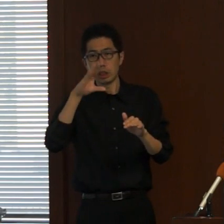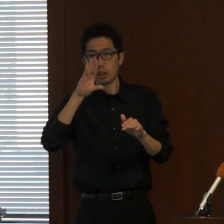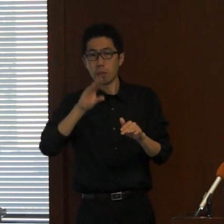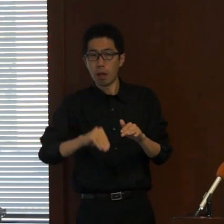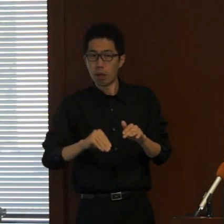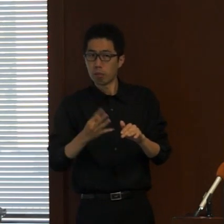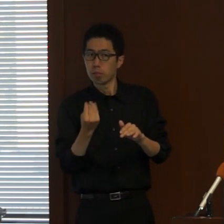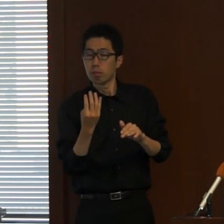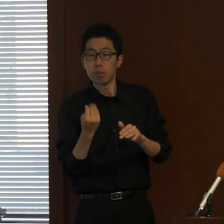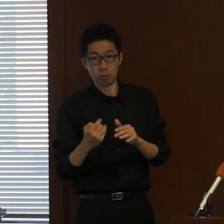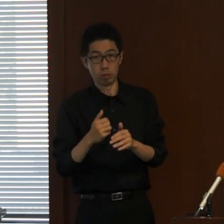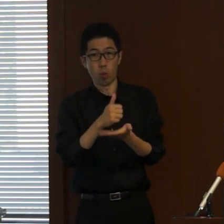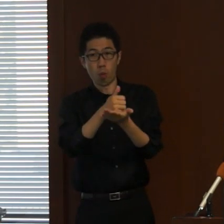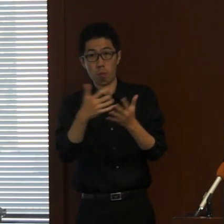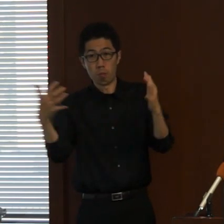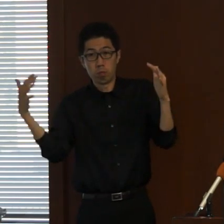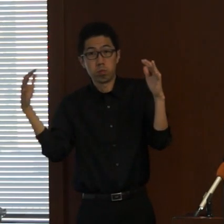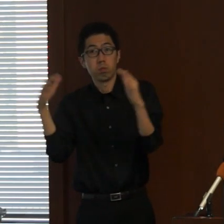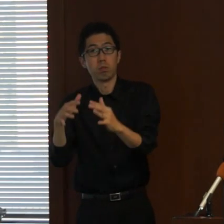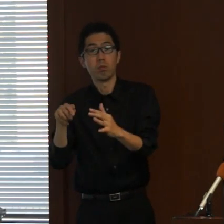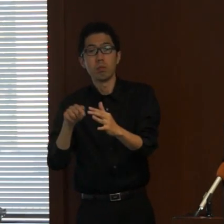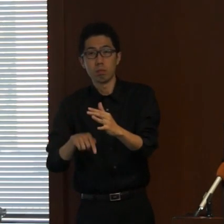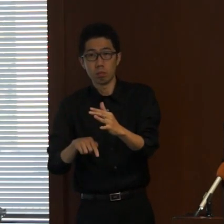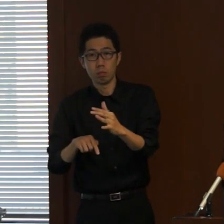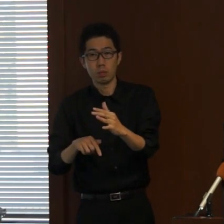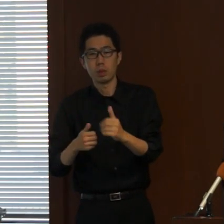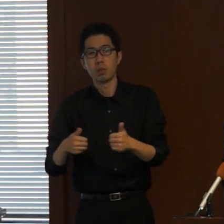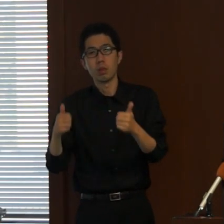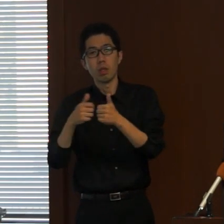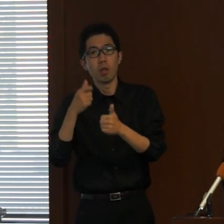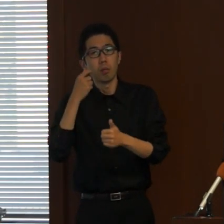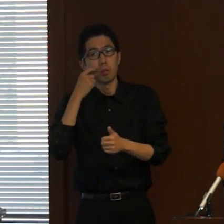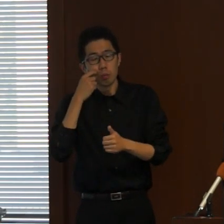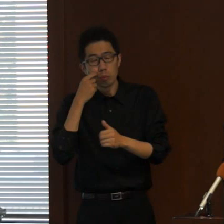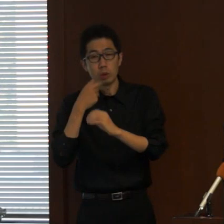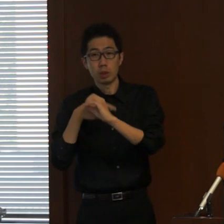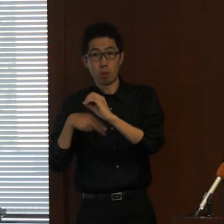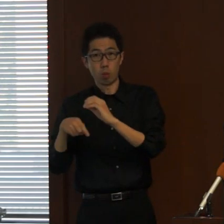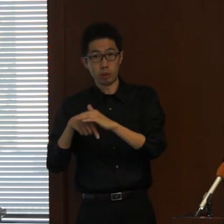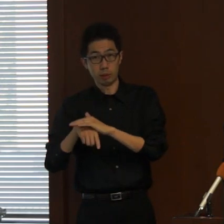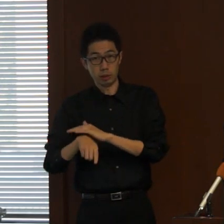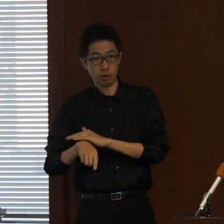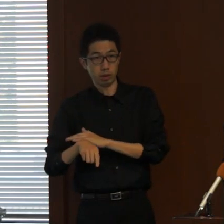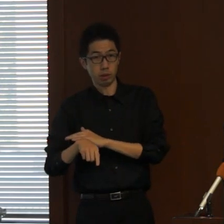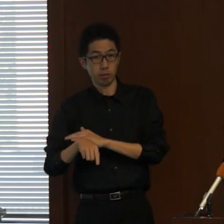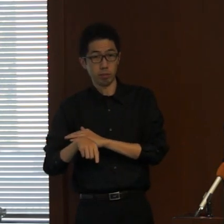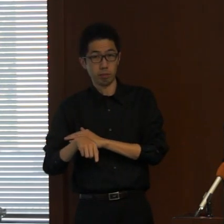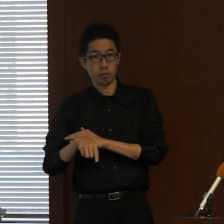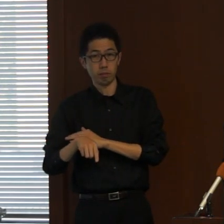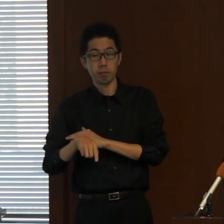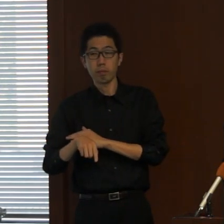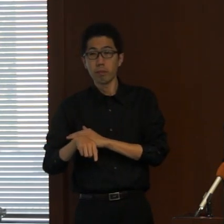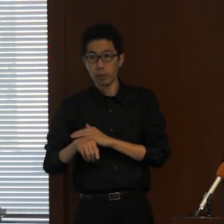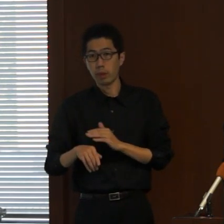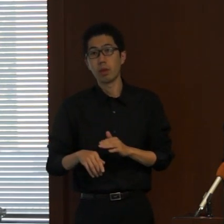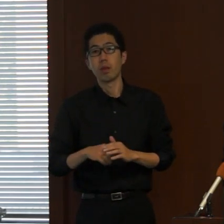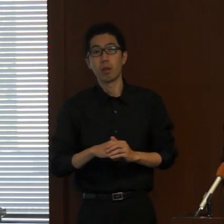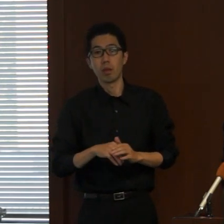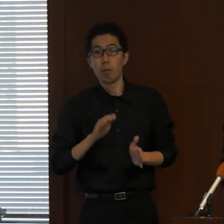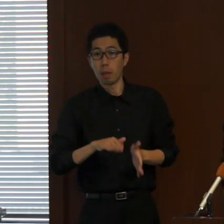スタジアム埋めてましたから、その分はそっくり空いている。バルナーズにして